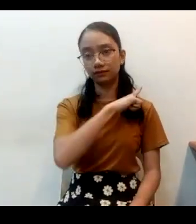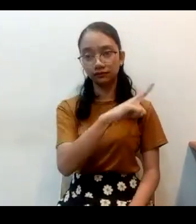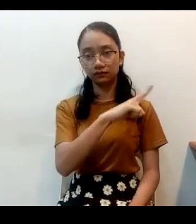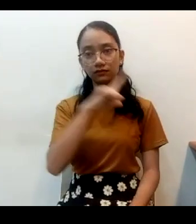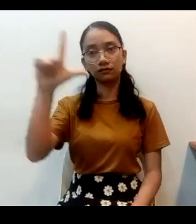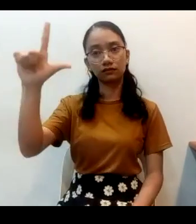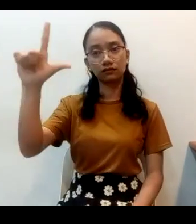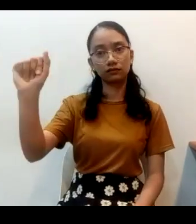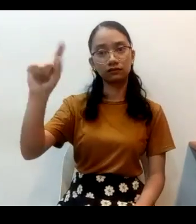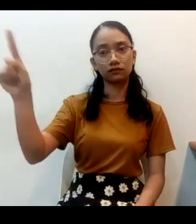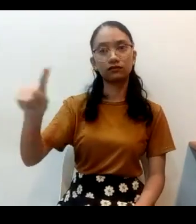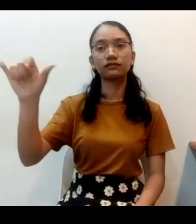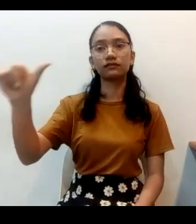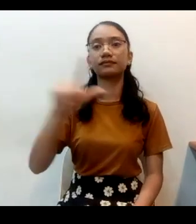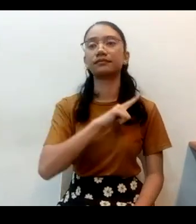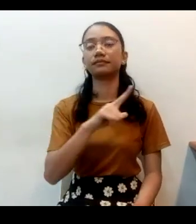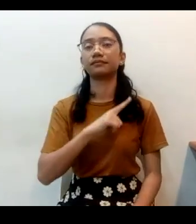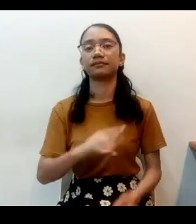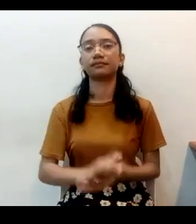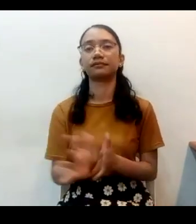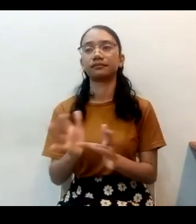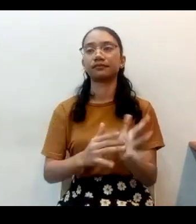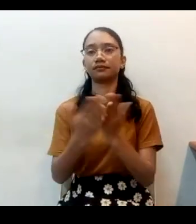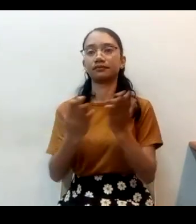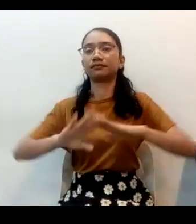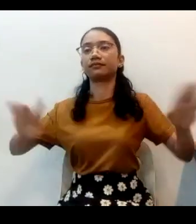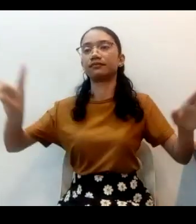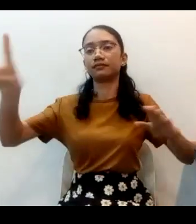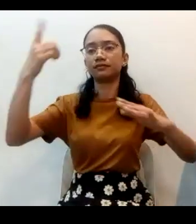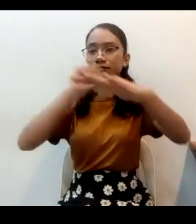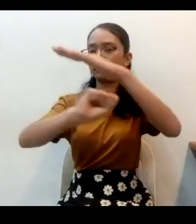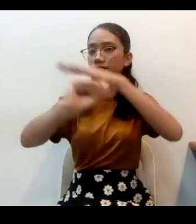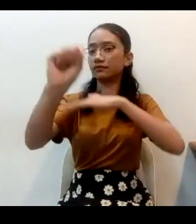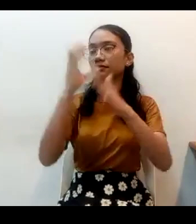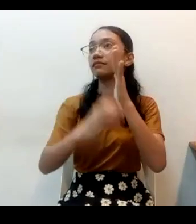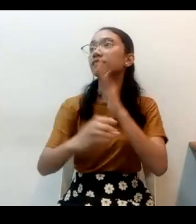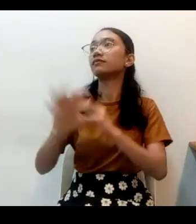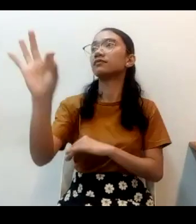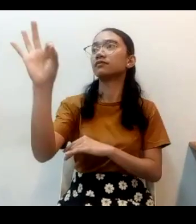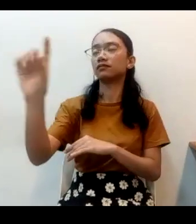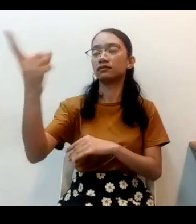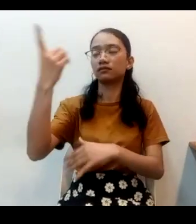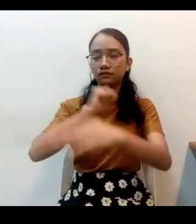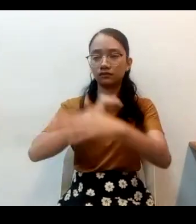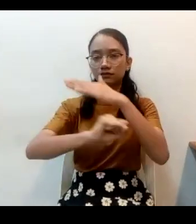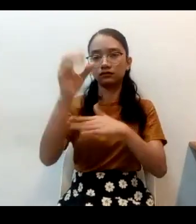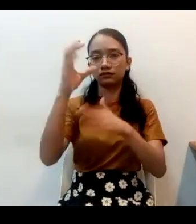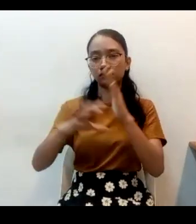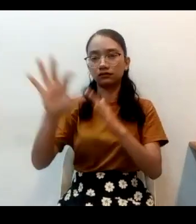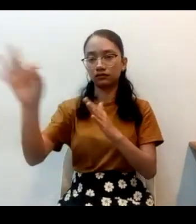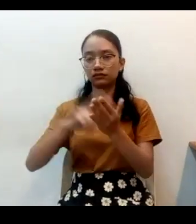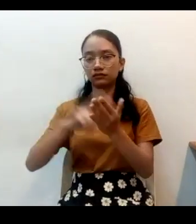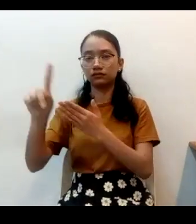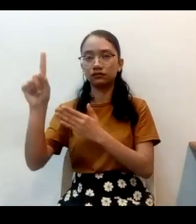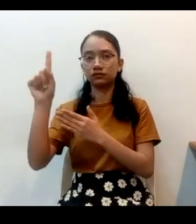verse 9. Tingnan po natin sa unang Samuel, Kapitulo 1, talatang 9. Chapter 1, verse